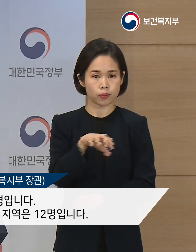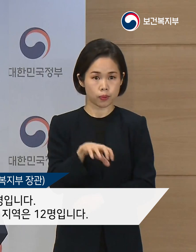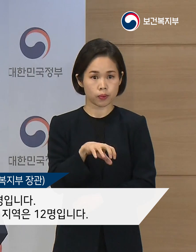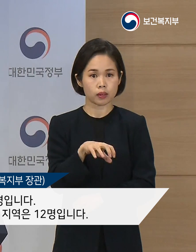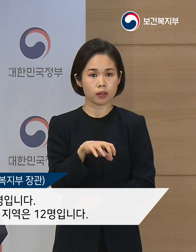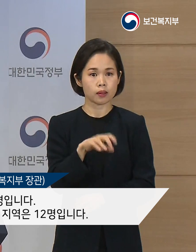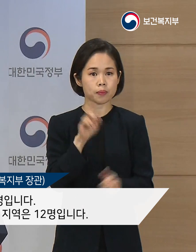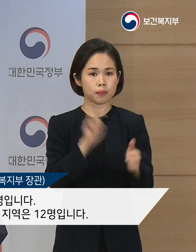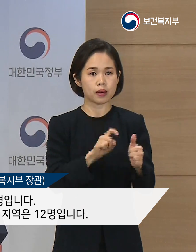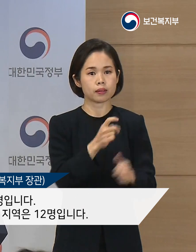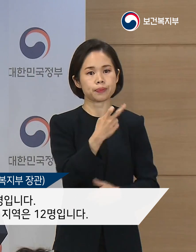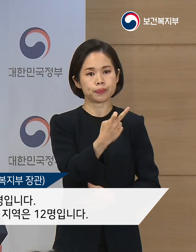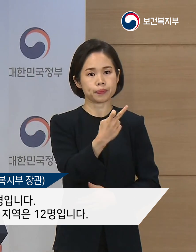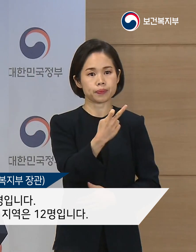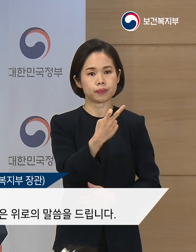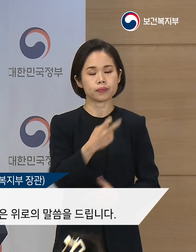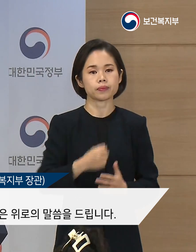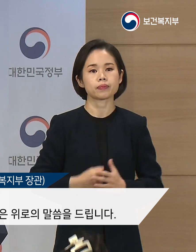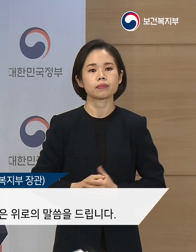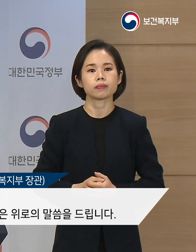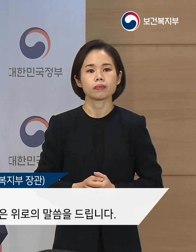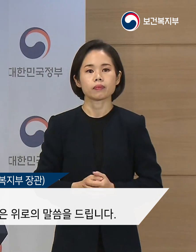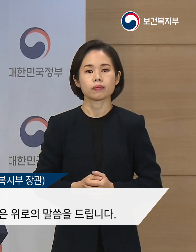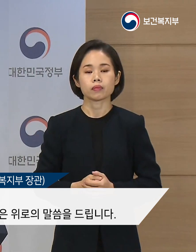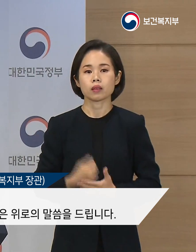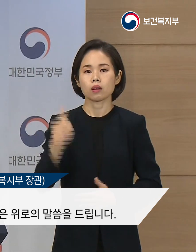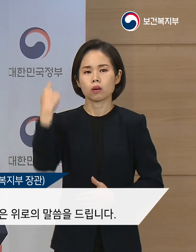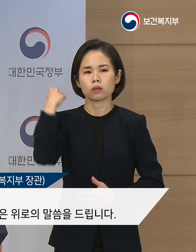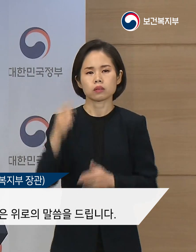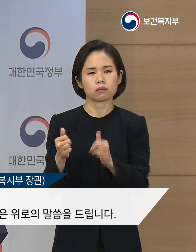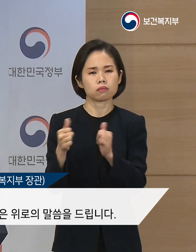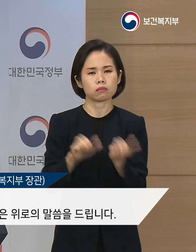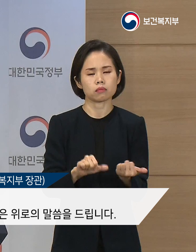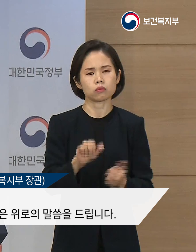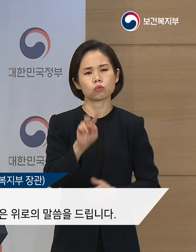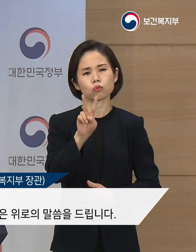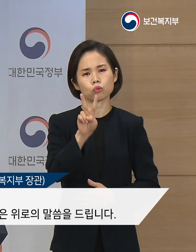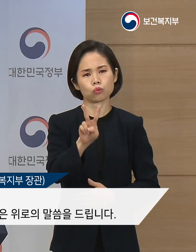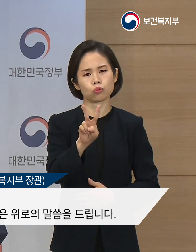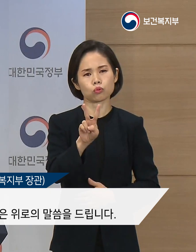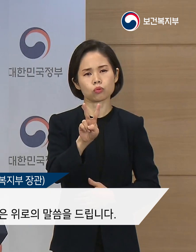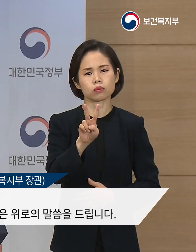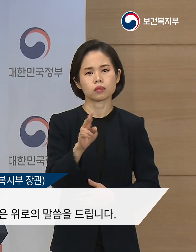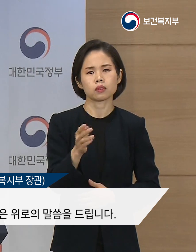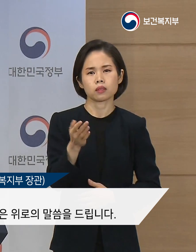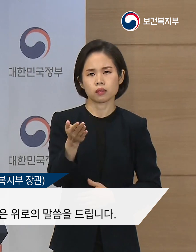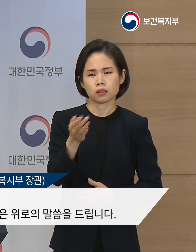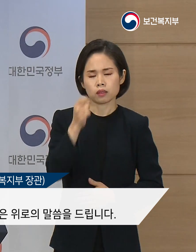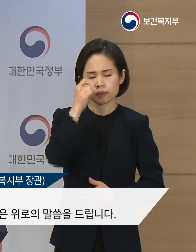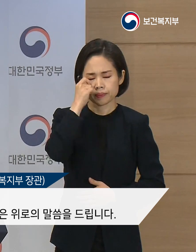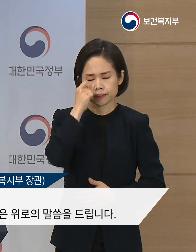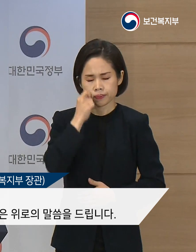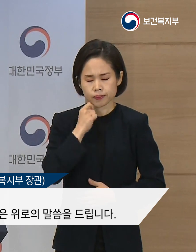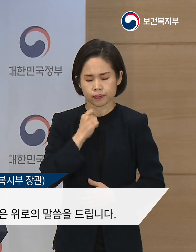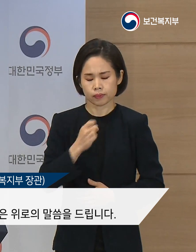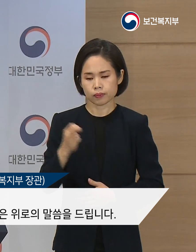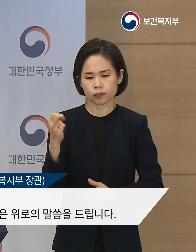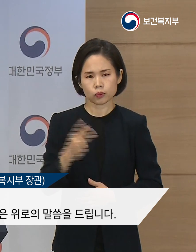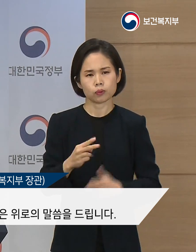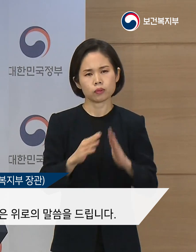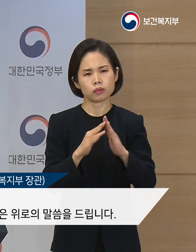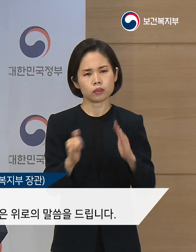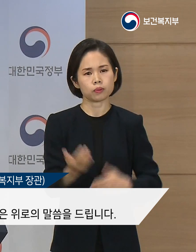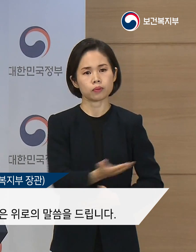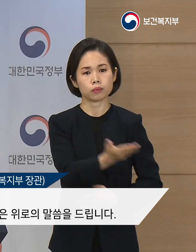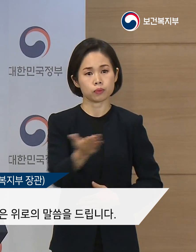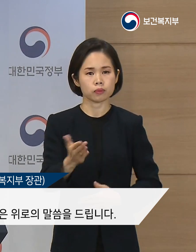지역은 12명입니다. 어제 사망하신 분은 2분입니다. 고인들의 명복을 빌고